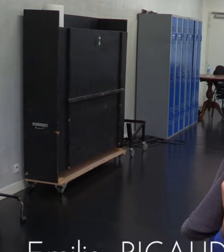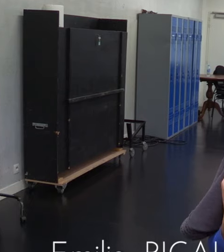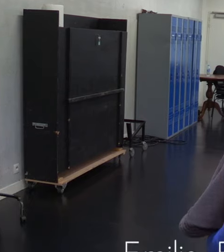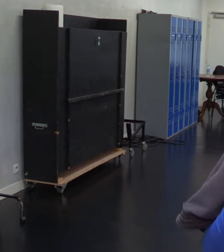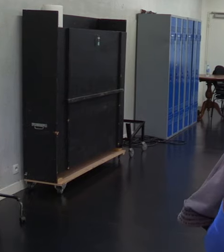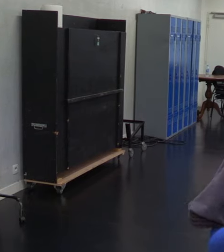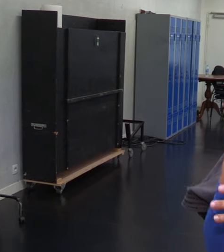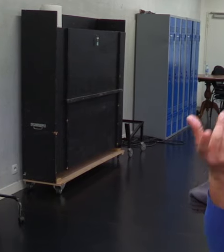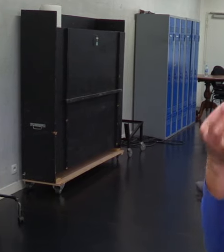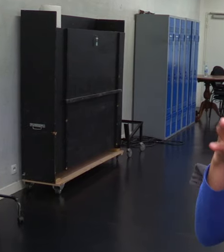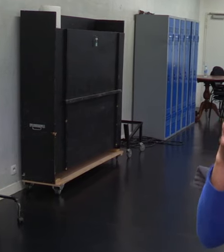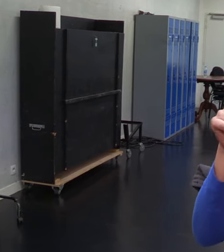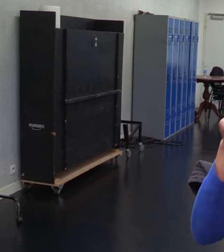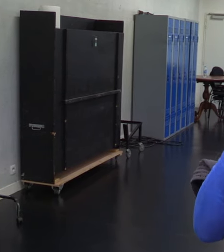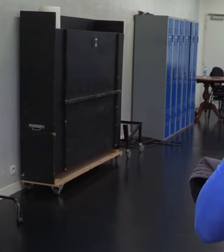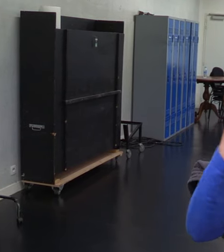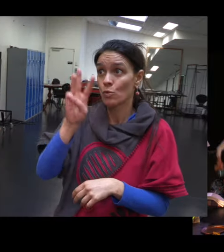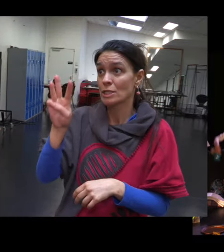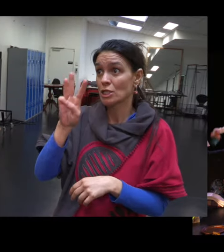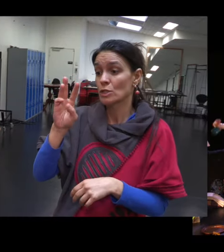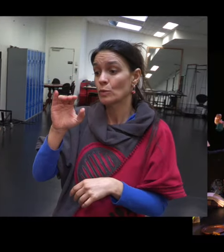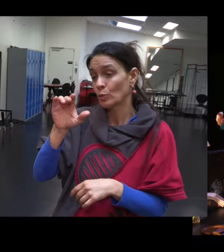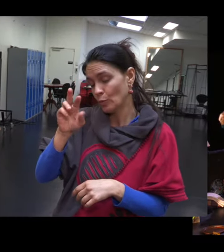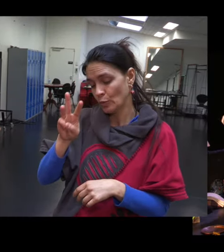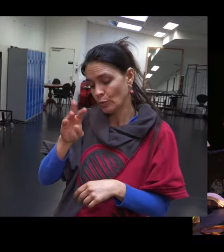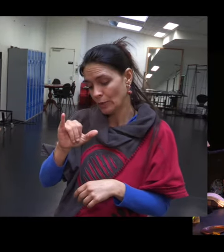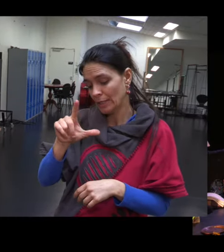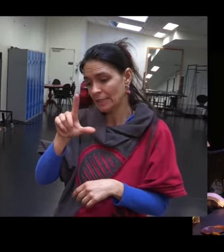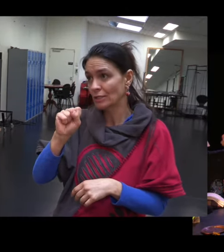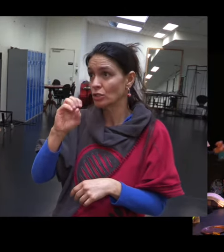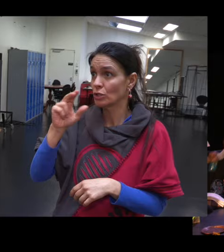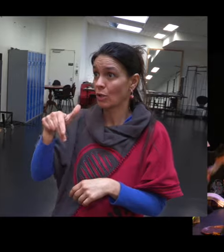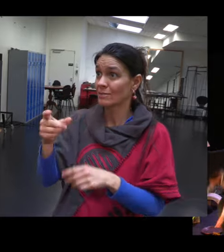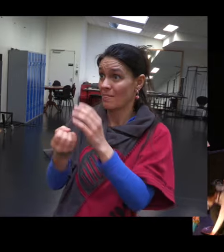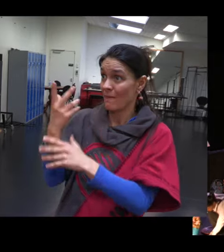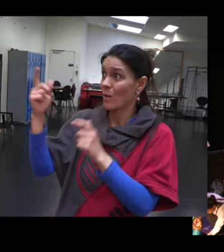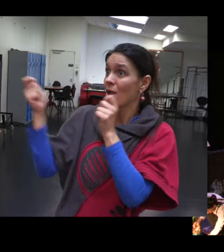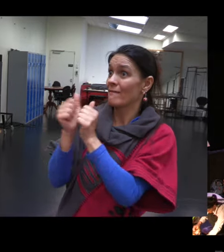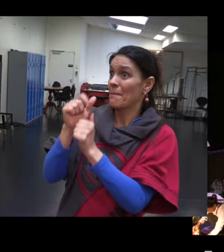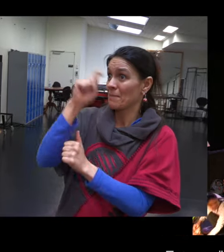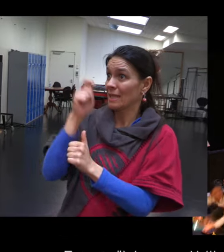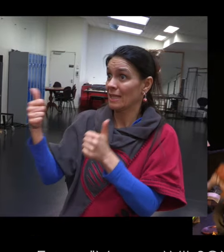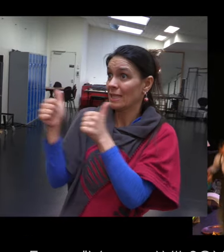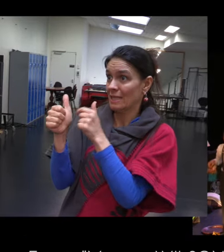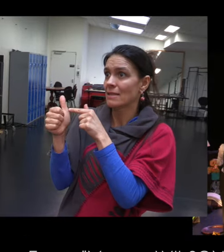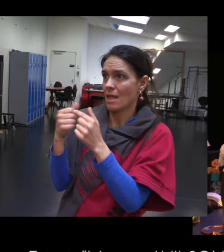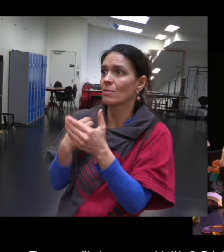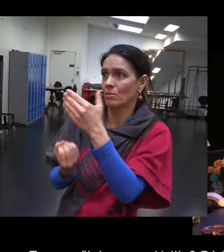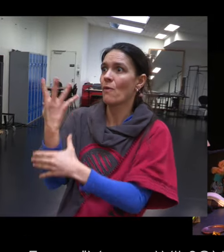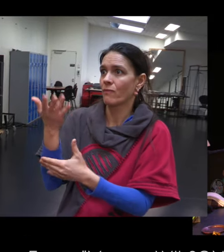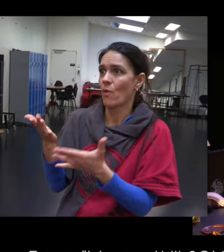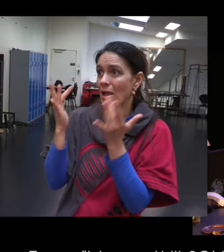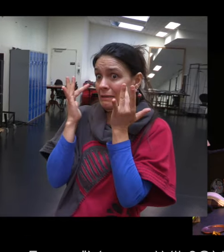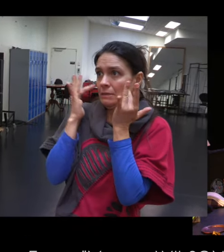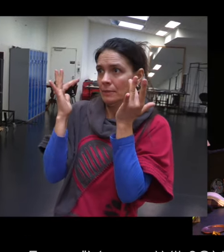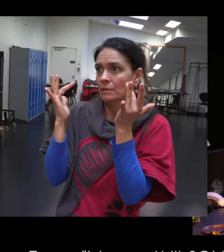Mais de la marionnette et du théâtre d'objets, c'est très récent. On a fait la pièce Monsieur Wilson avec Mathilde et c'est là que j'ai appris le théâtre